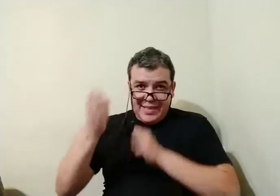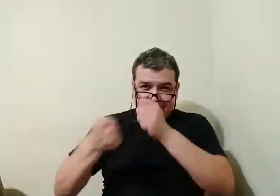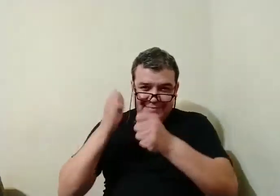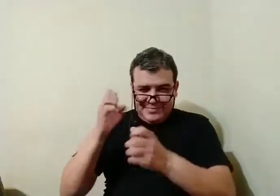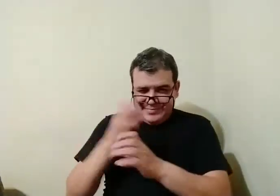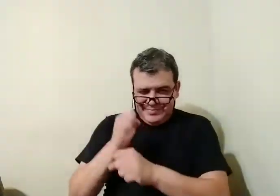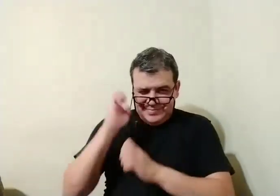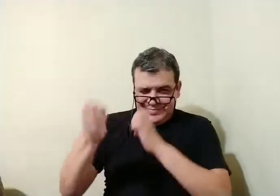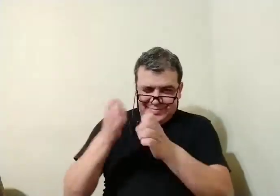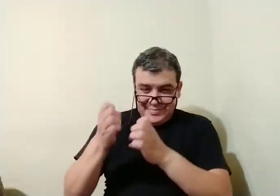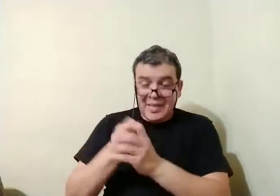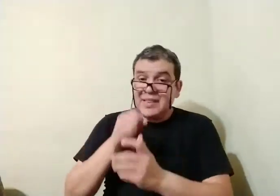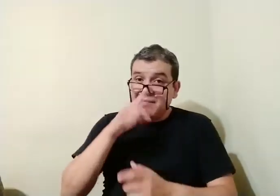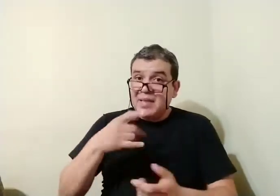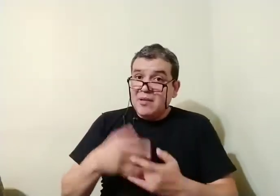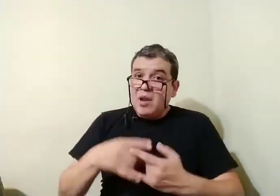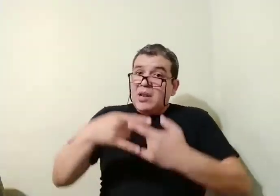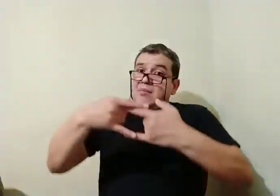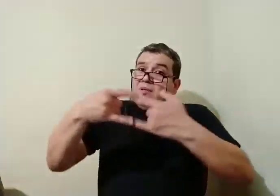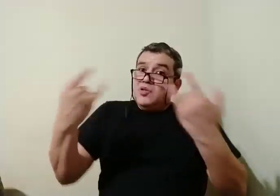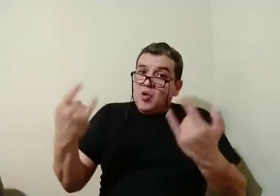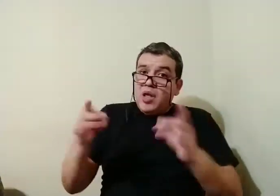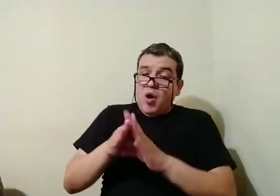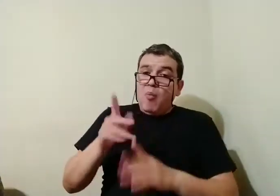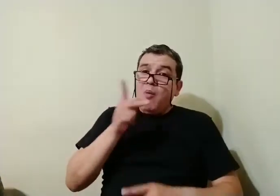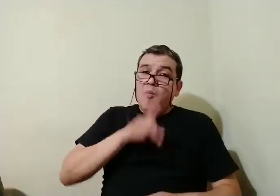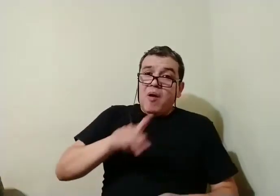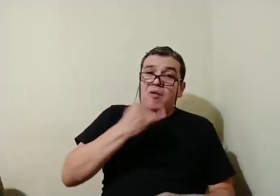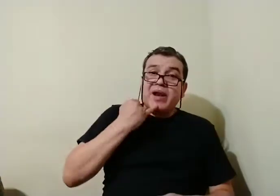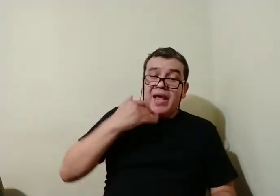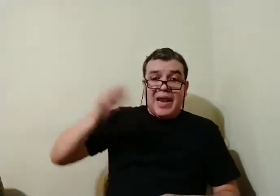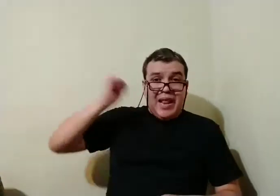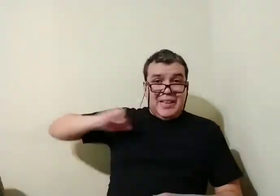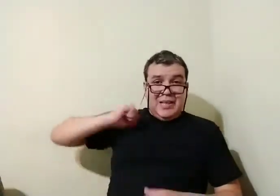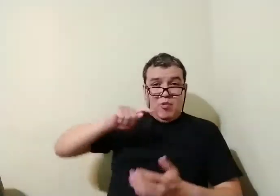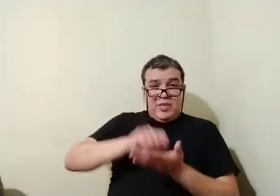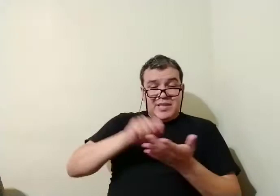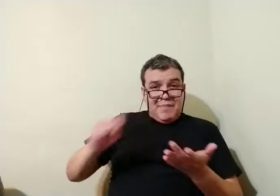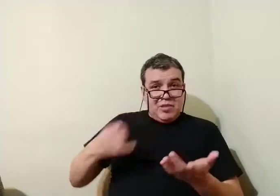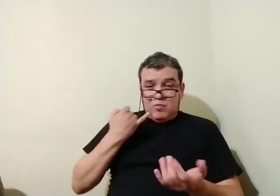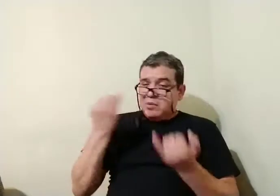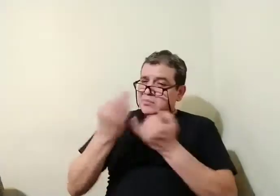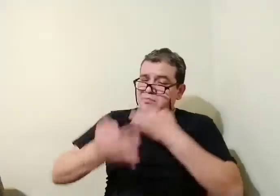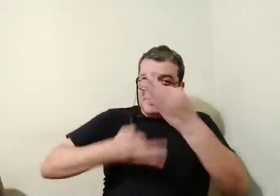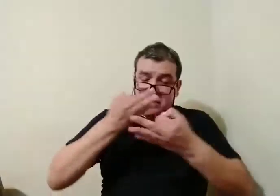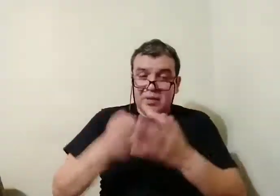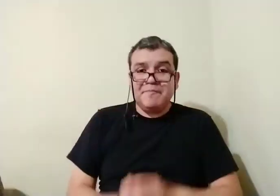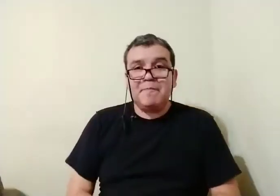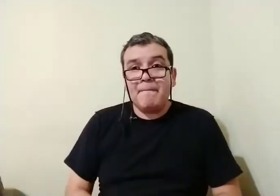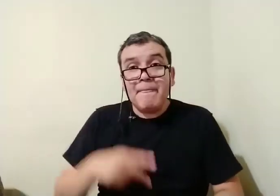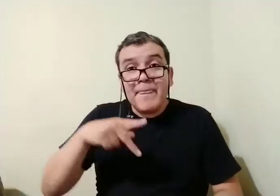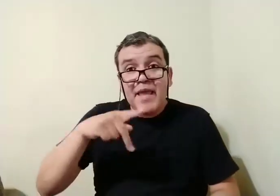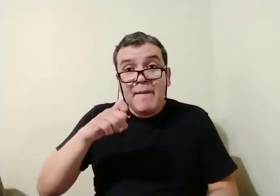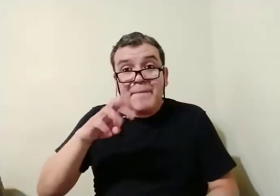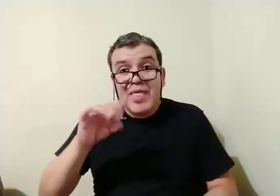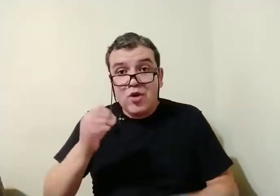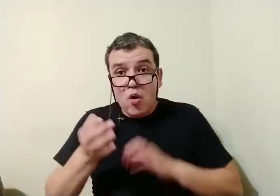Pedro mencionó que Dios ha enviado su palabra a los hijos de Israel, según